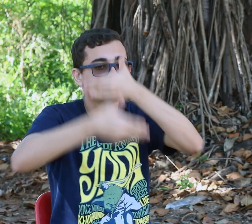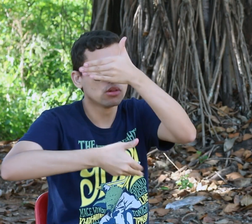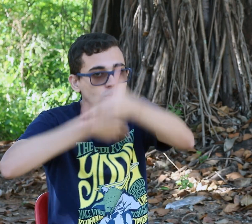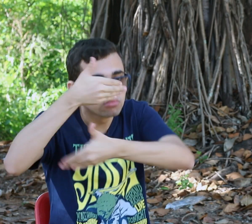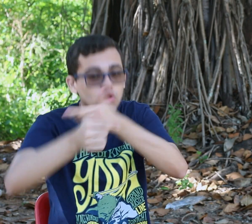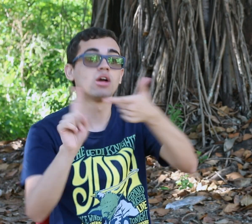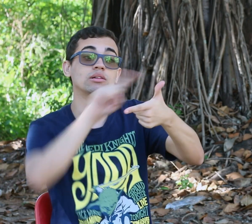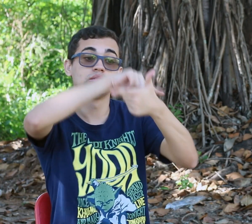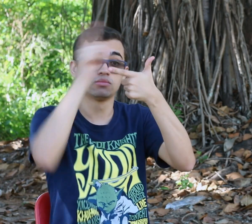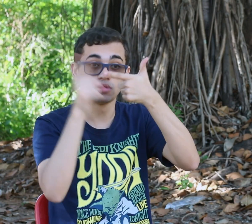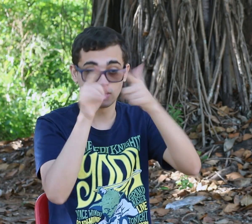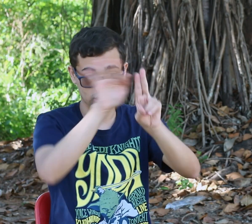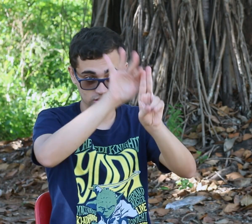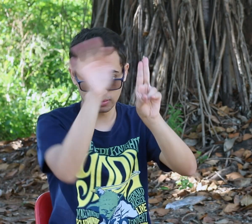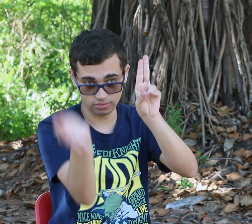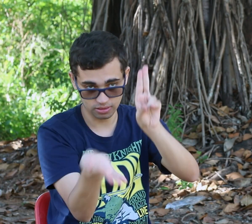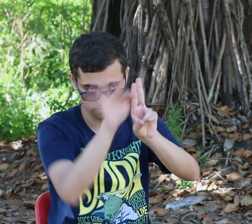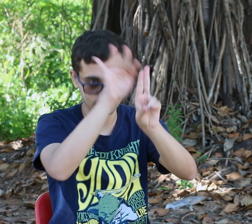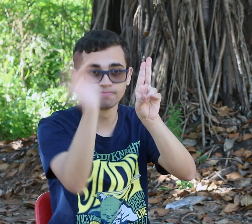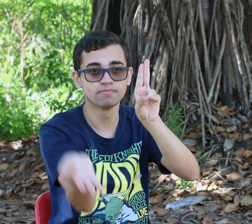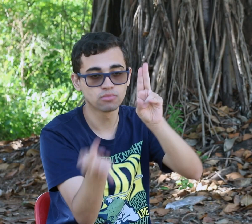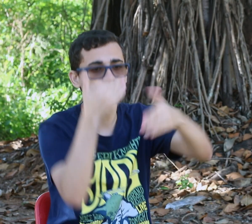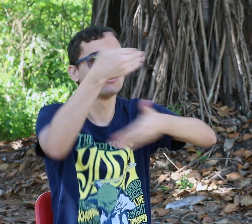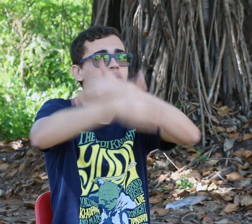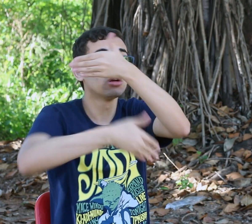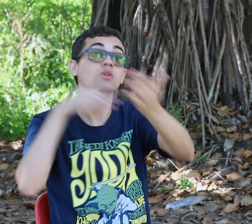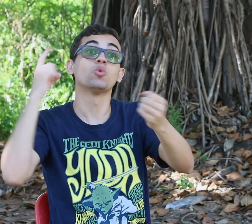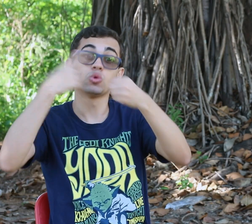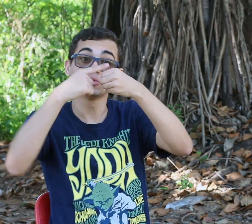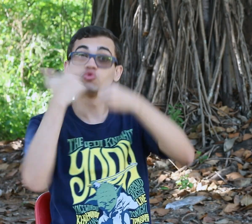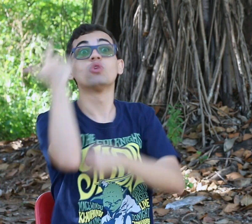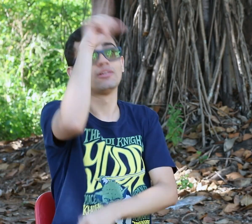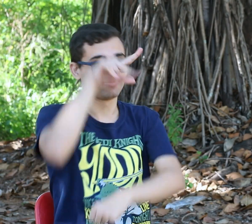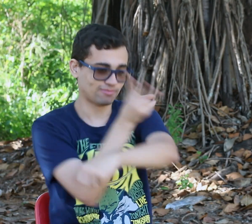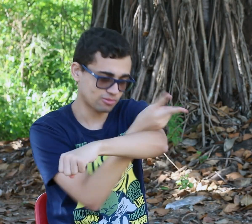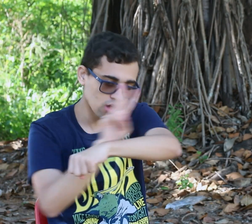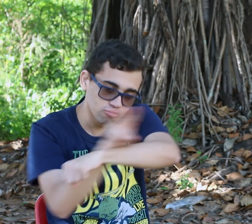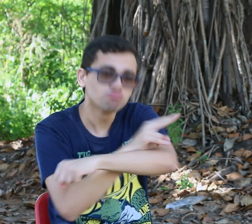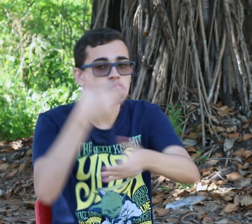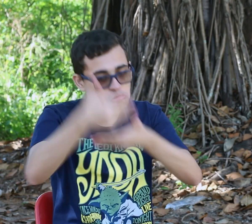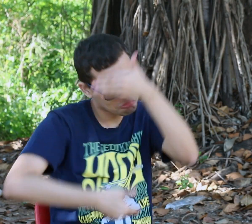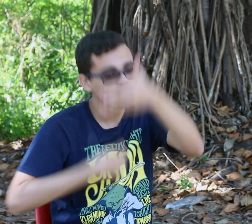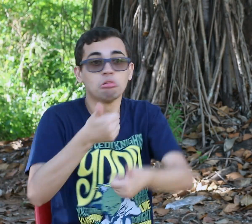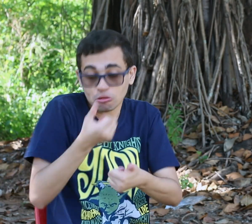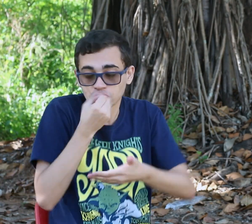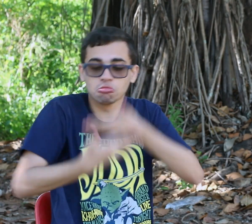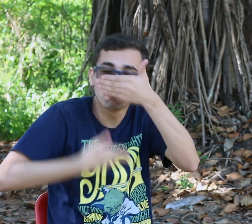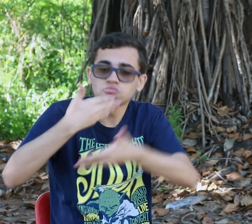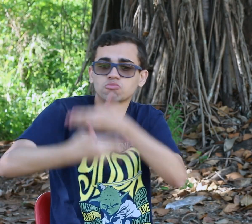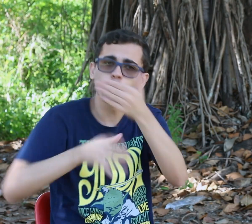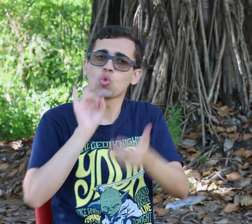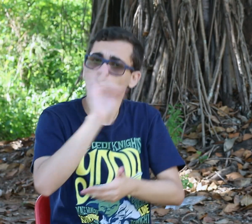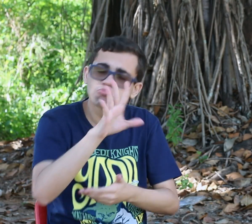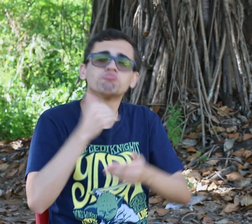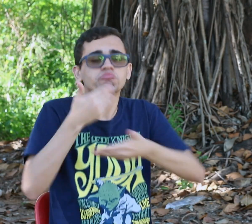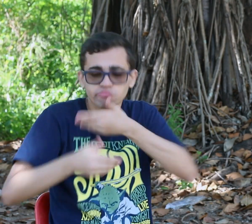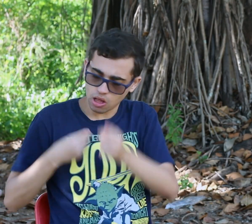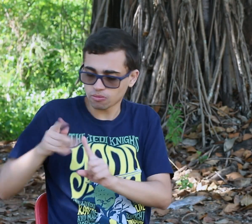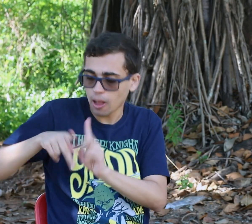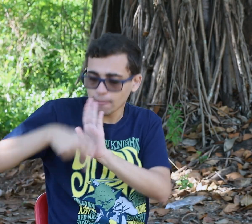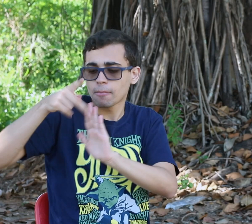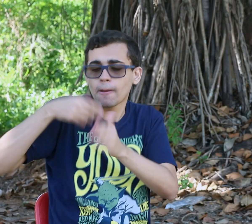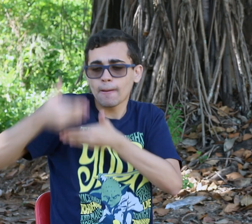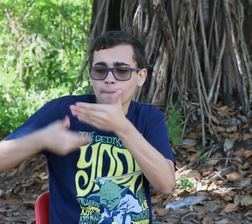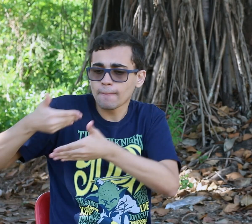E aí, na realidade, o Instituto Federal, nós já apresentamos no IFE, na Faminas, na cidade de Viçosa, e isso foi